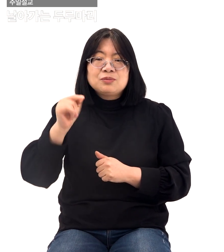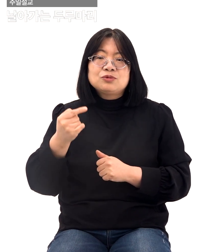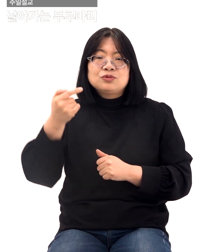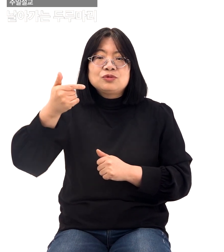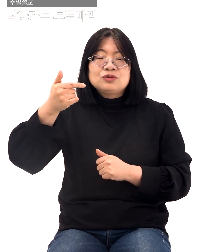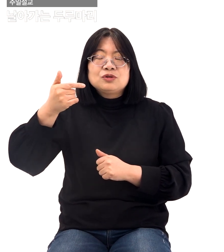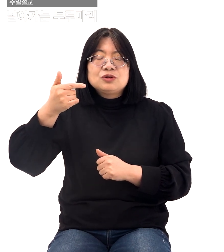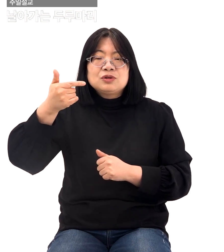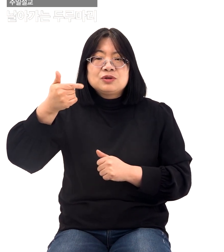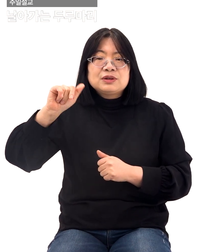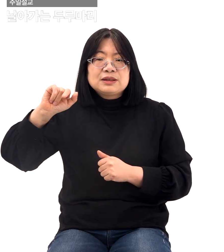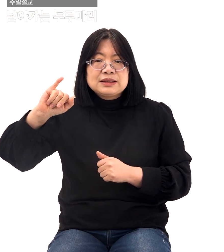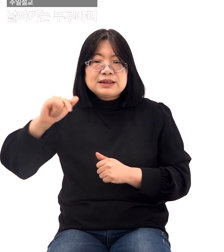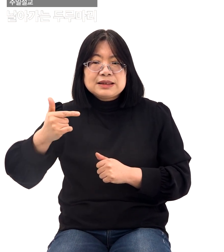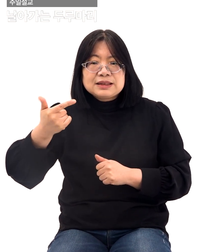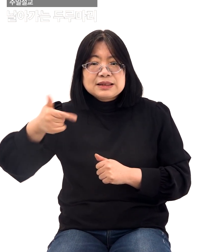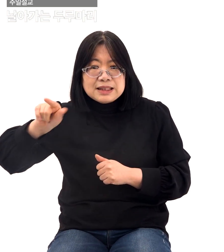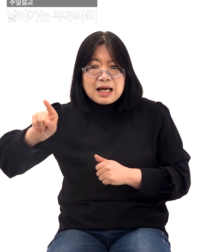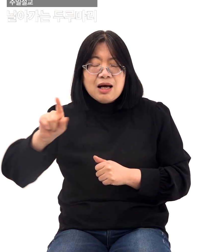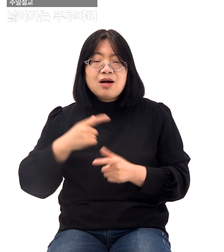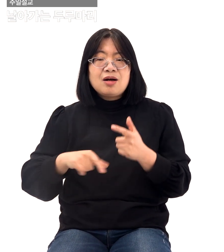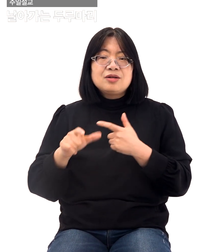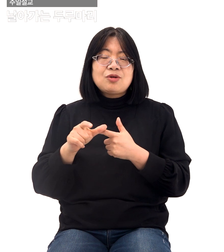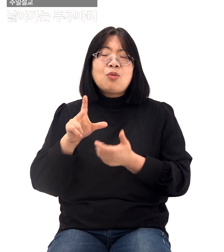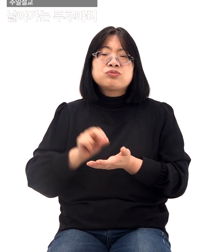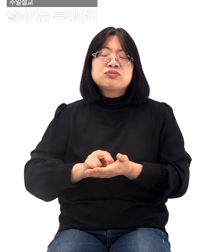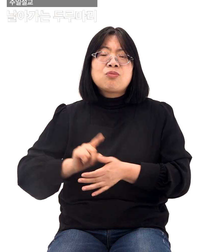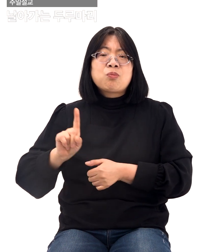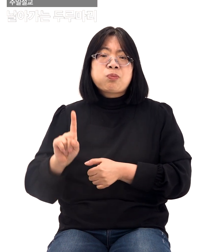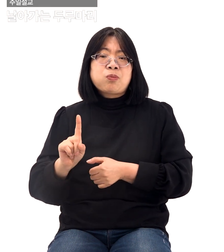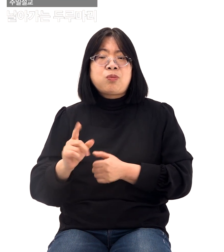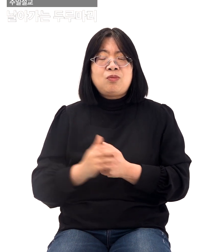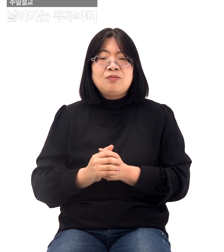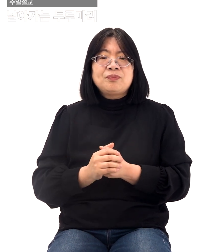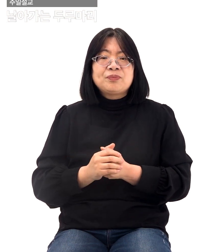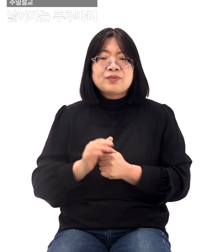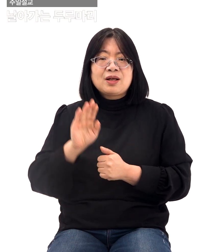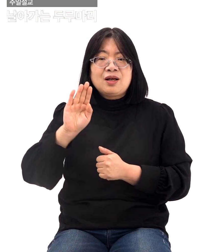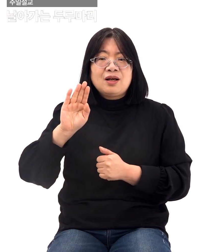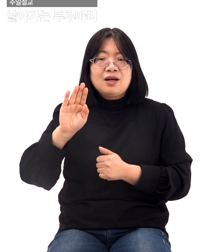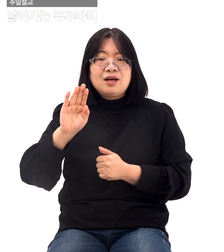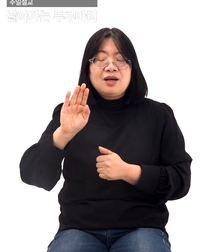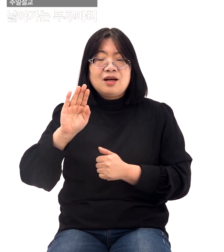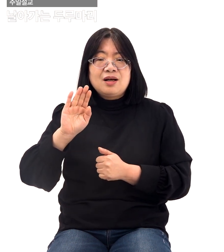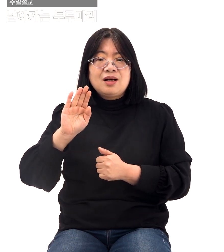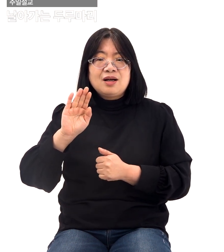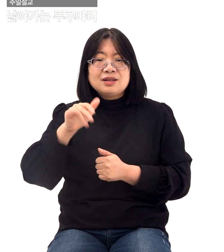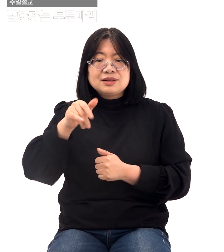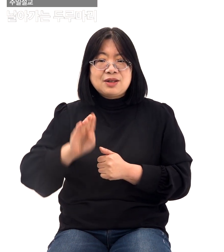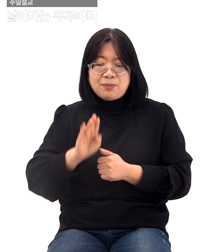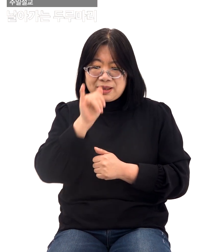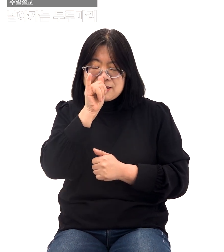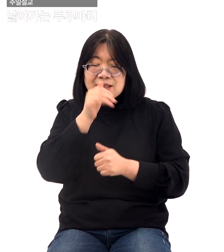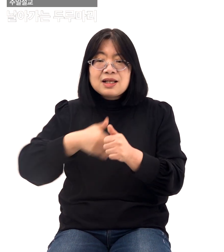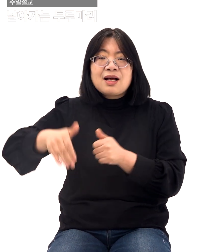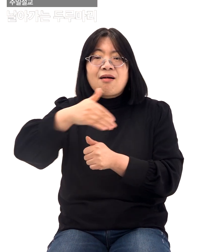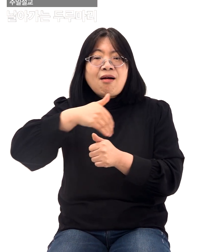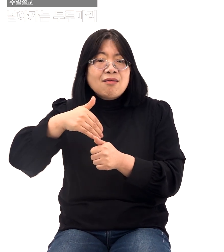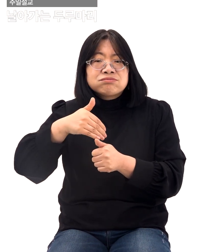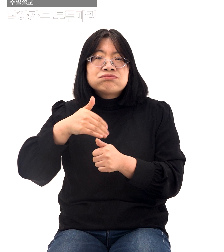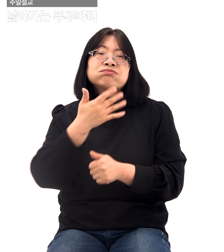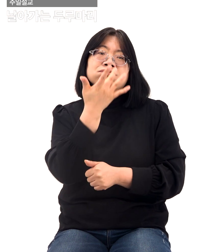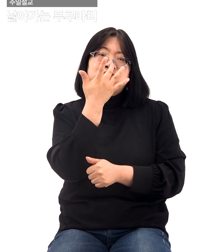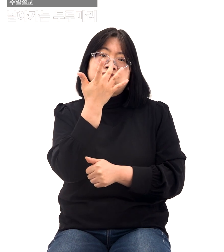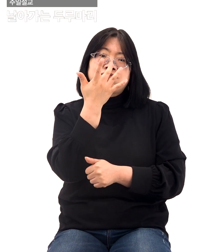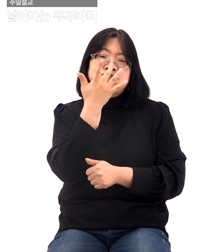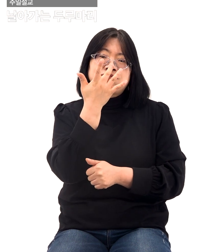분인나. 더 문제는 첩이 있는 것도 문제지만 그 첩이 있는 상황이 그 시대에 아무렇지도